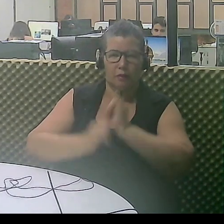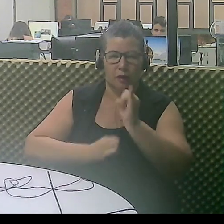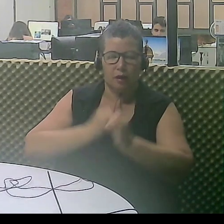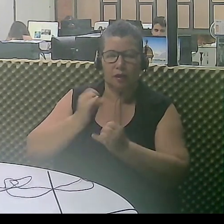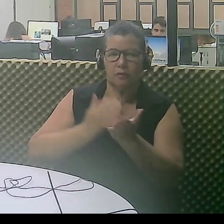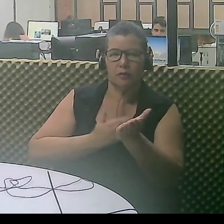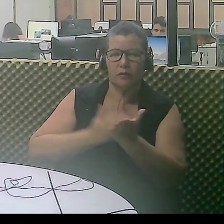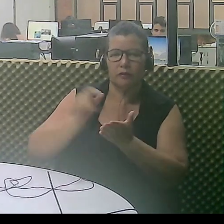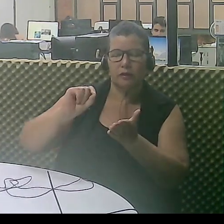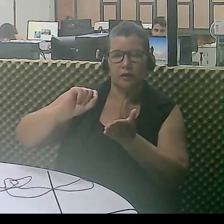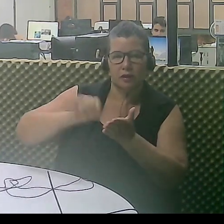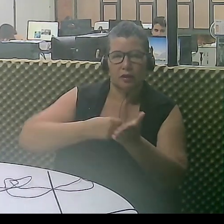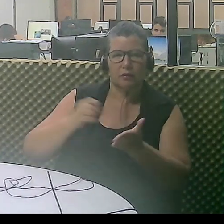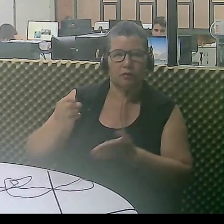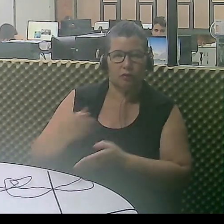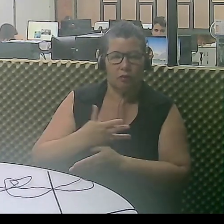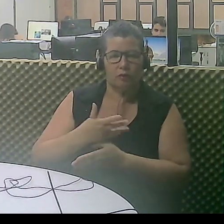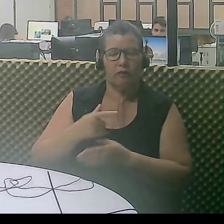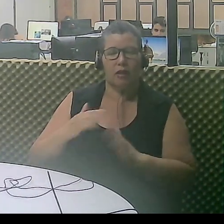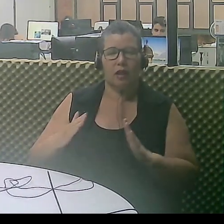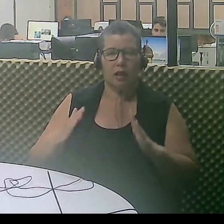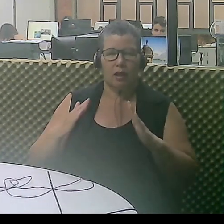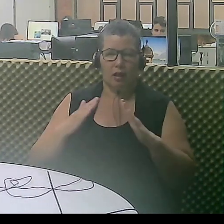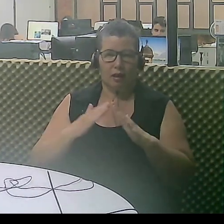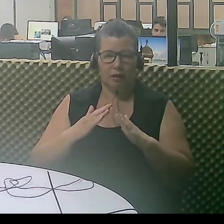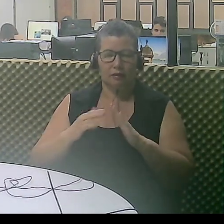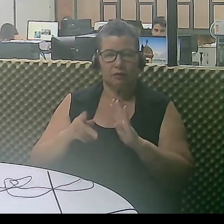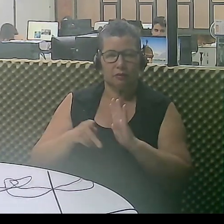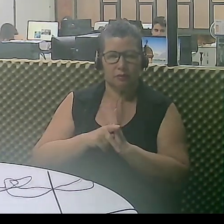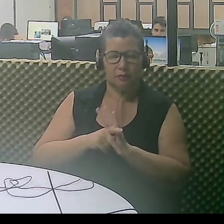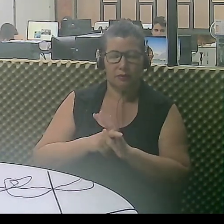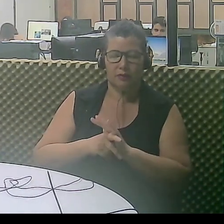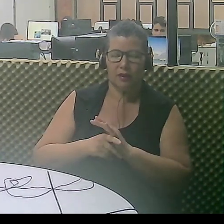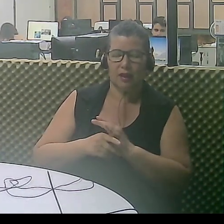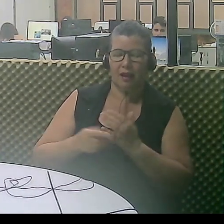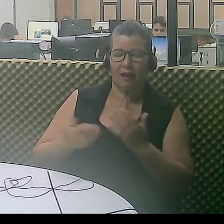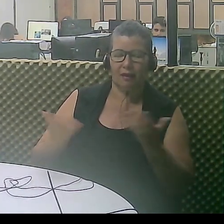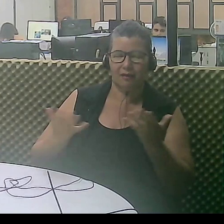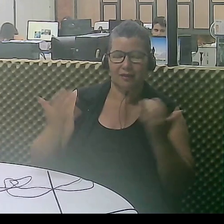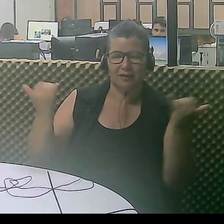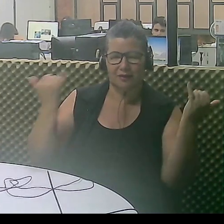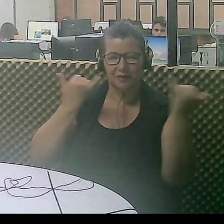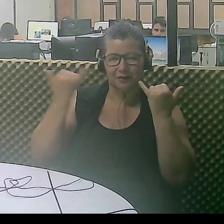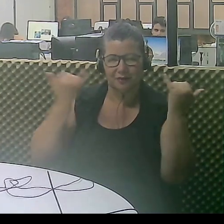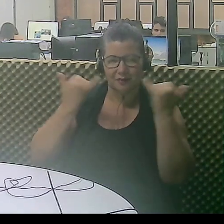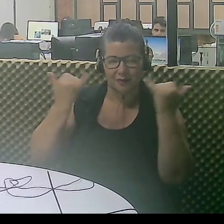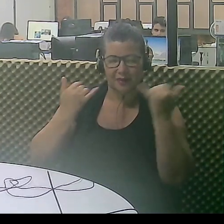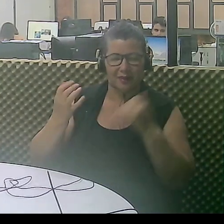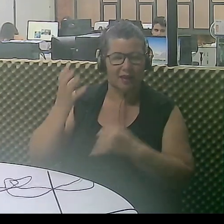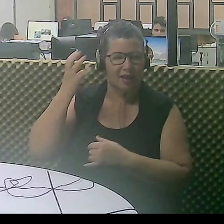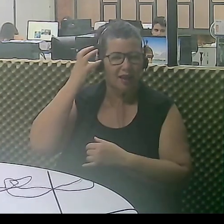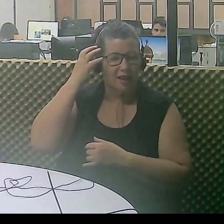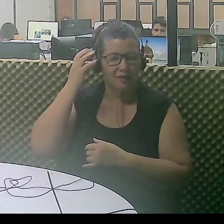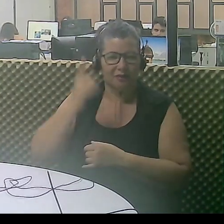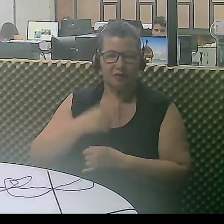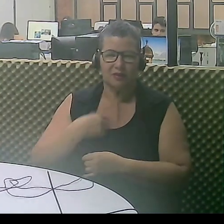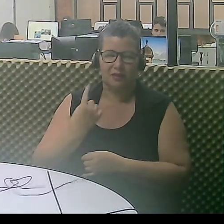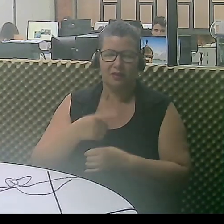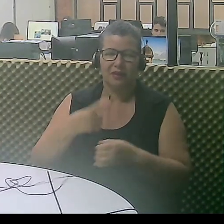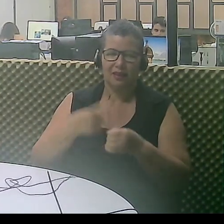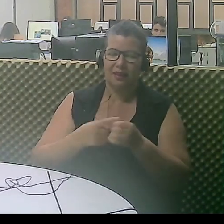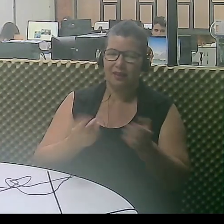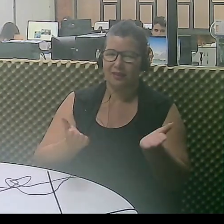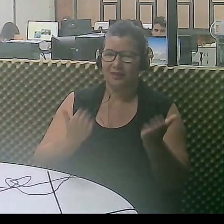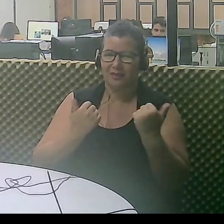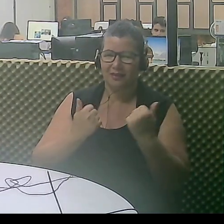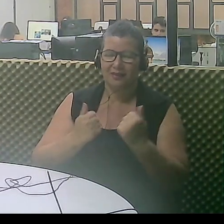novos cadastros em projetos habitacionais. Essas e outras notícias a partir de agora na Rádio Nossa Cidade. Vem com a